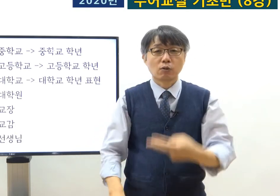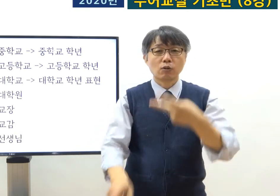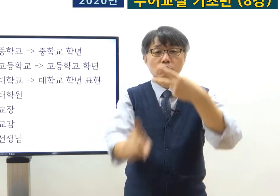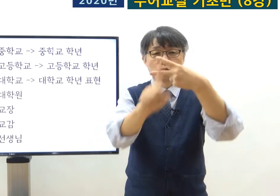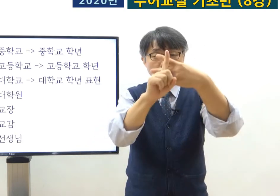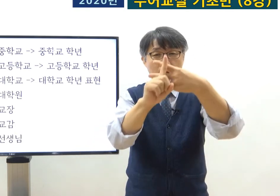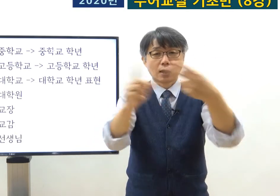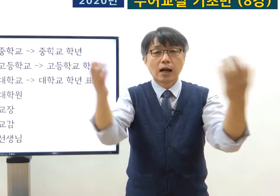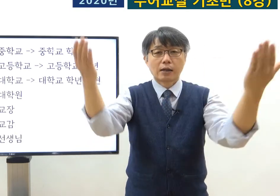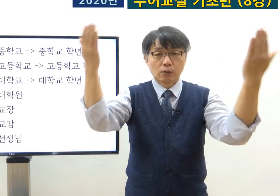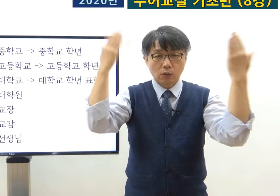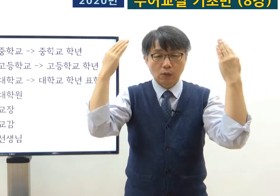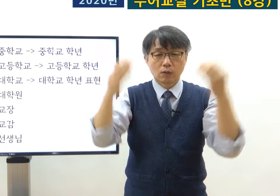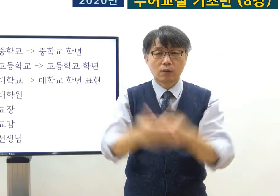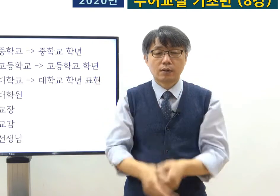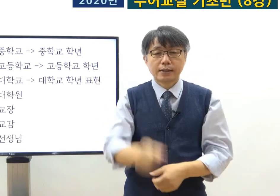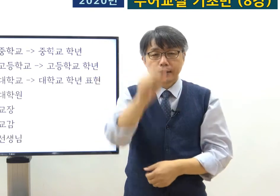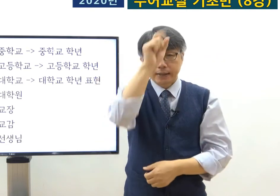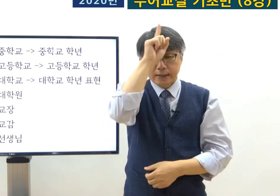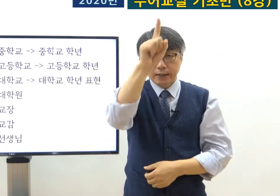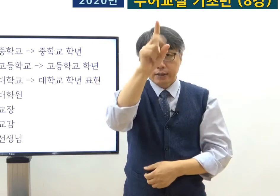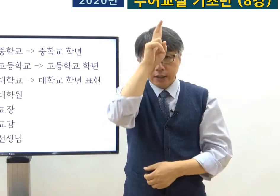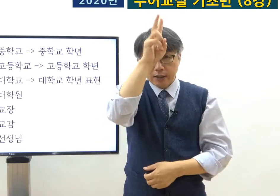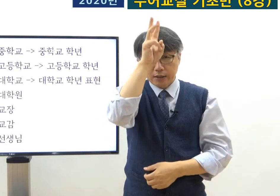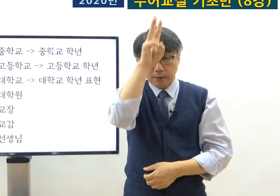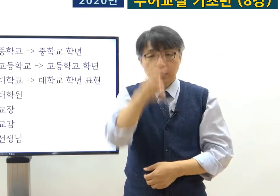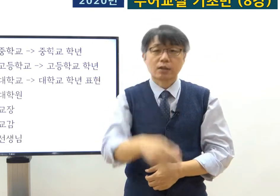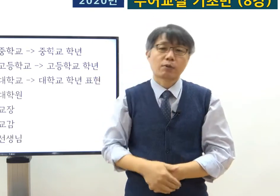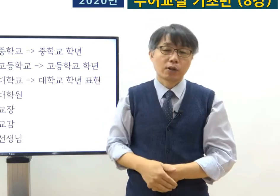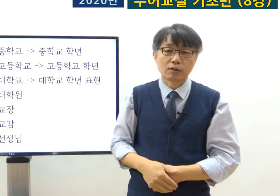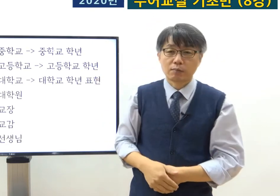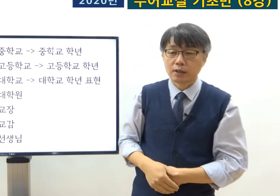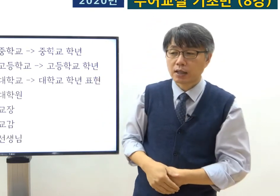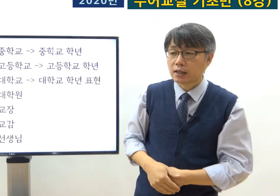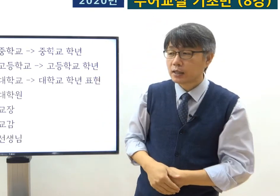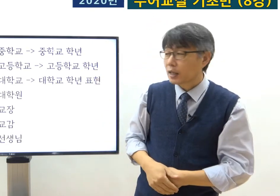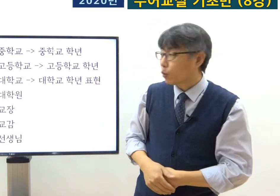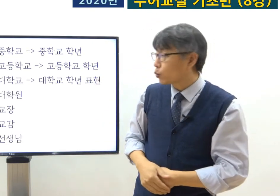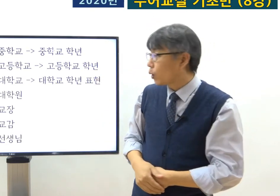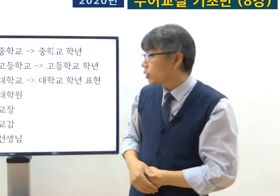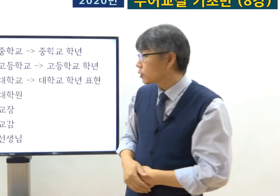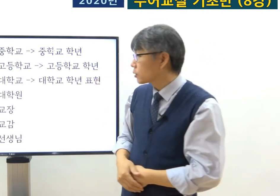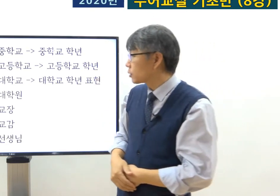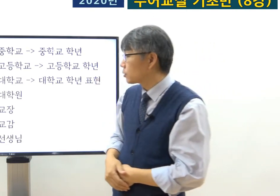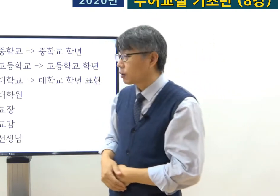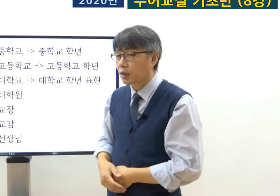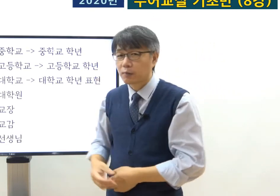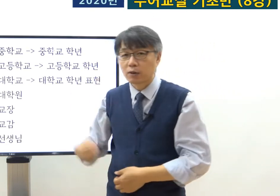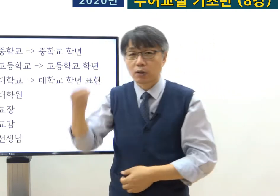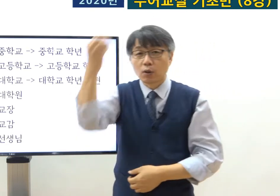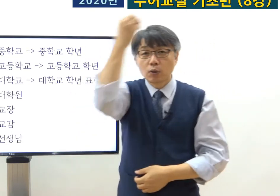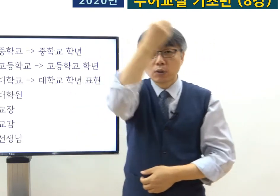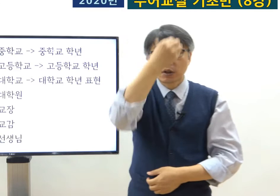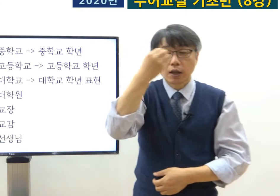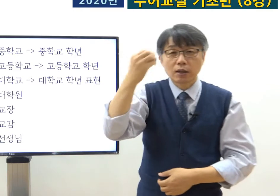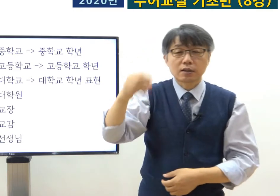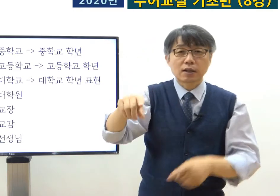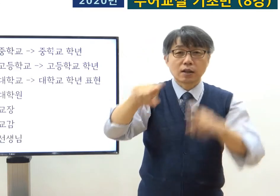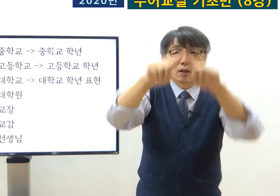표현하고 중학교 1학년, 2학년, 3학년 이렇게 표현하기도 합니다. 자, 고등학교는 어떻게 하면 이렇게 예전에